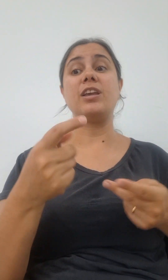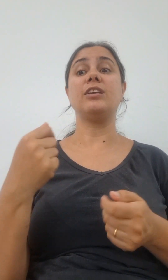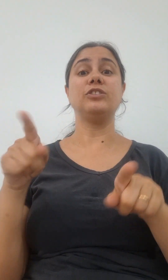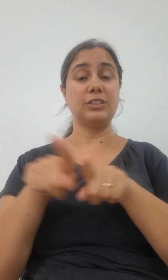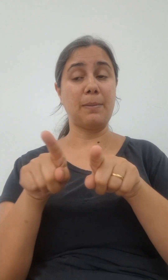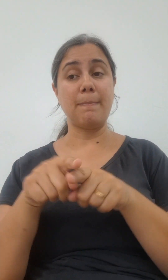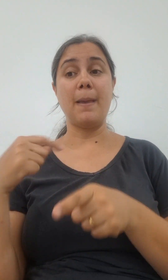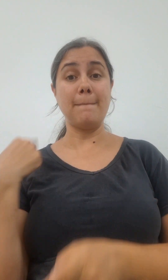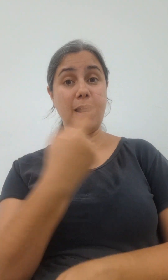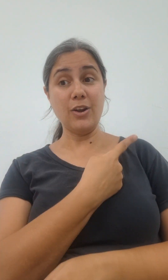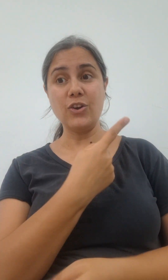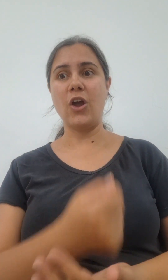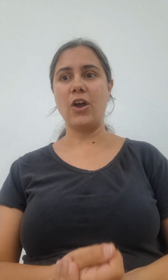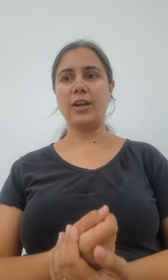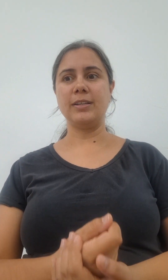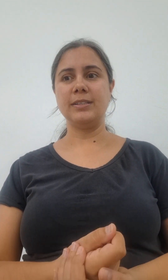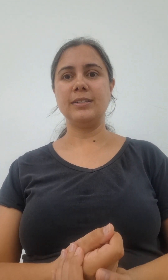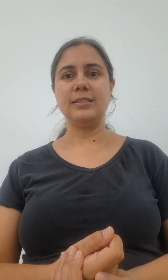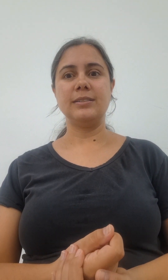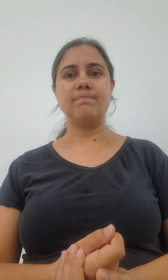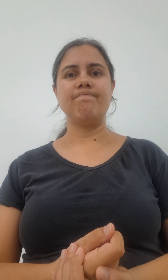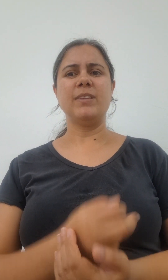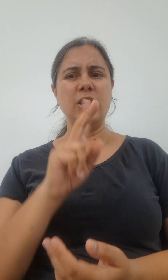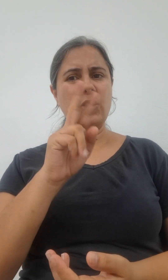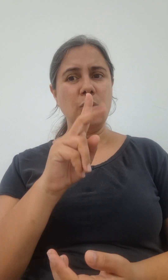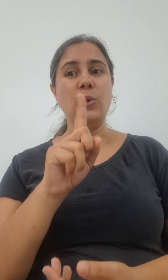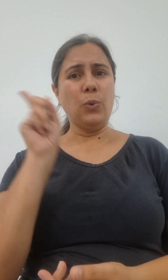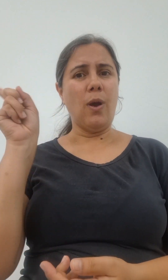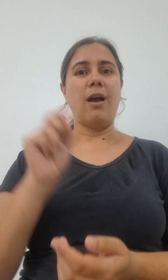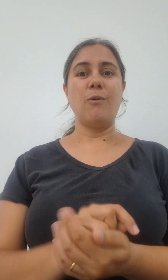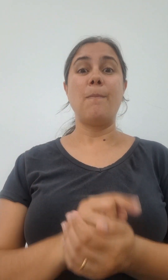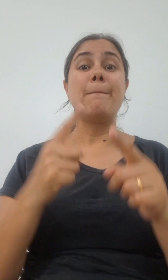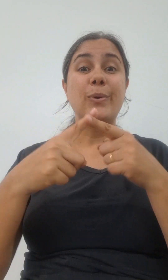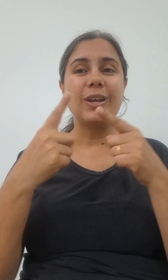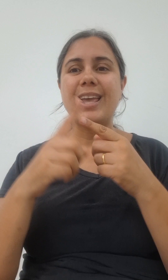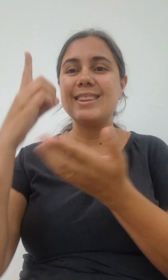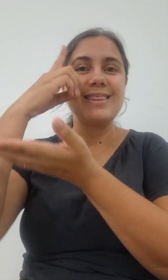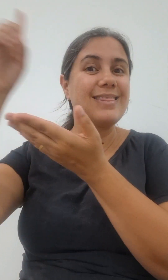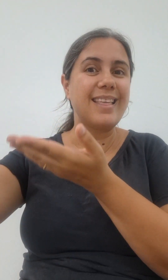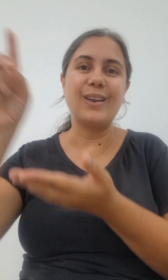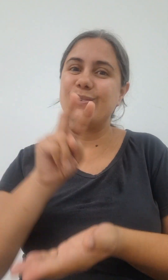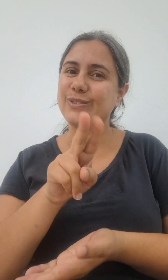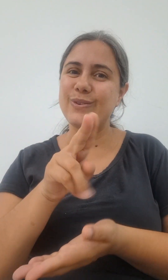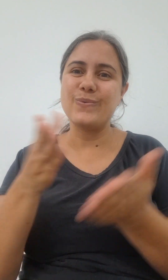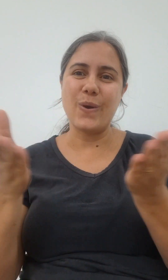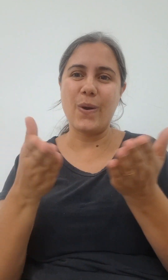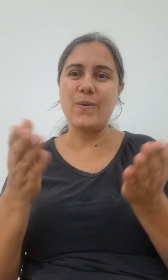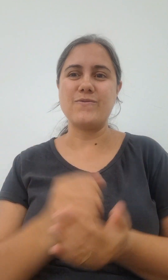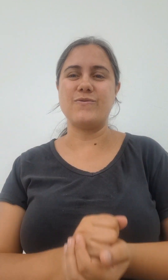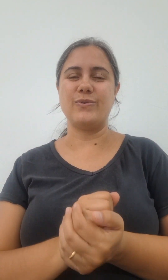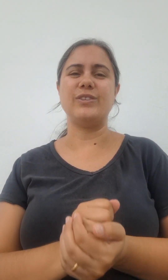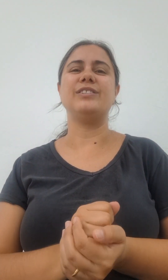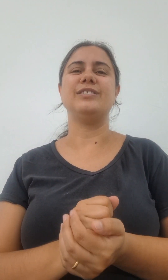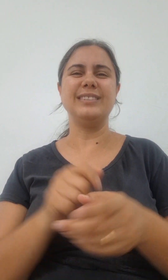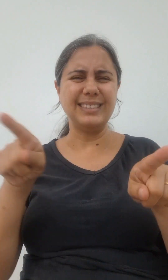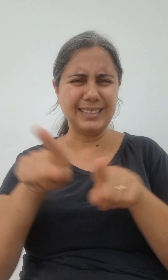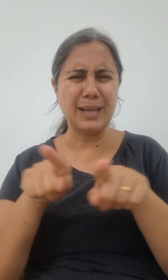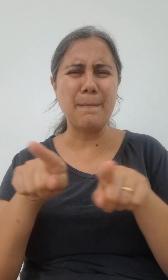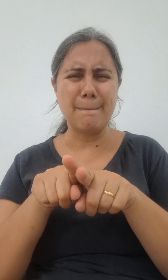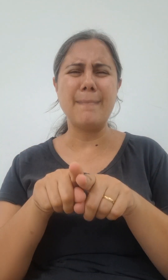mas são convites vivos para que nós sejamos participantes igual a eles, para que